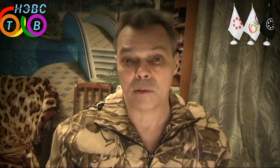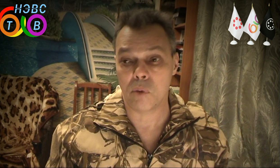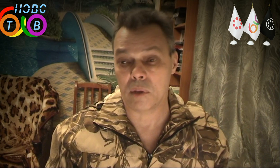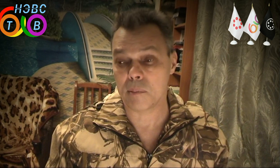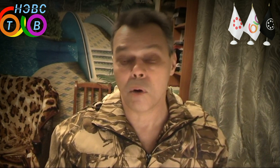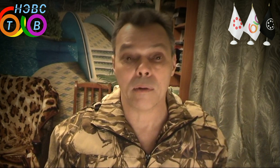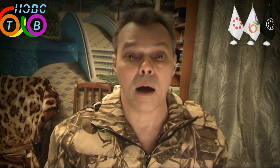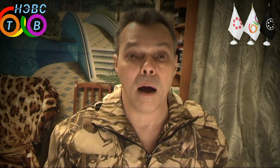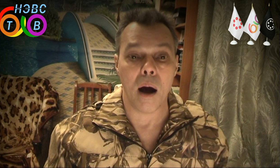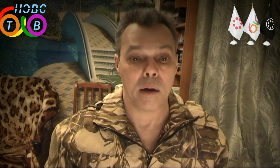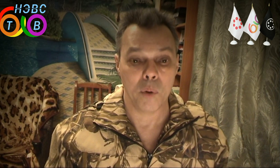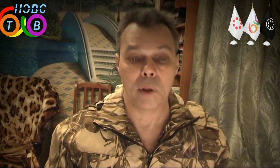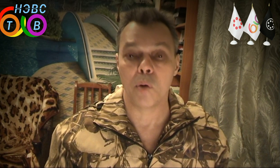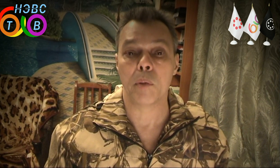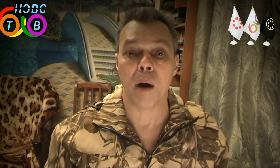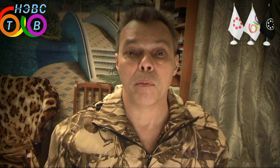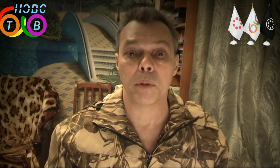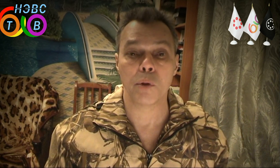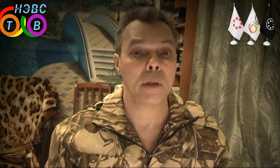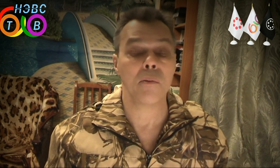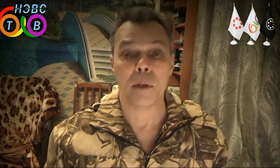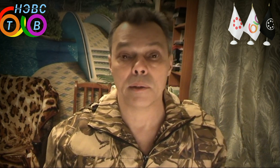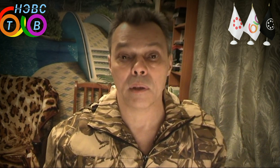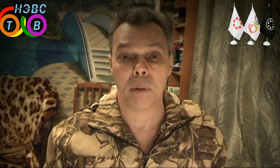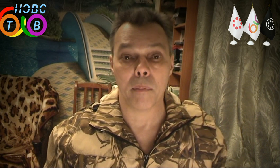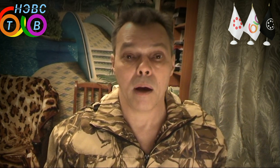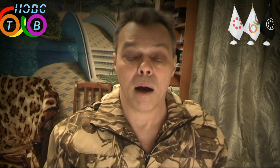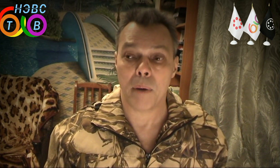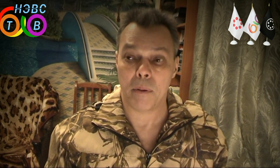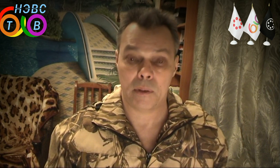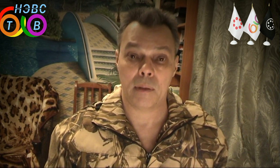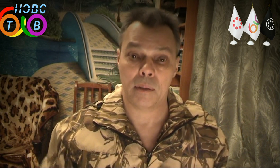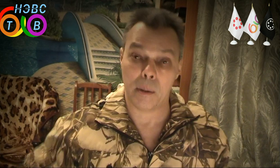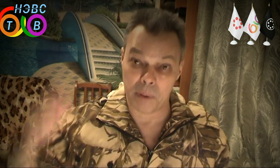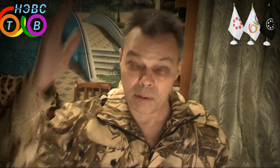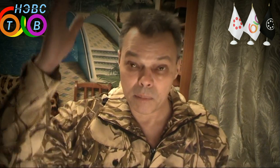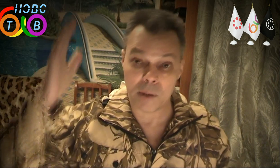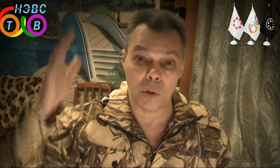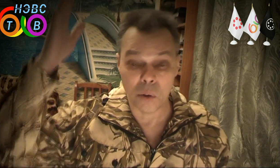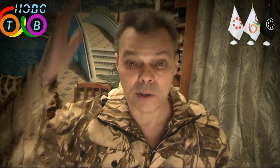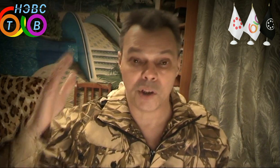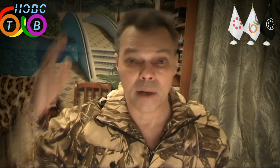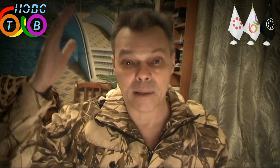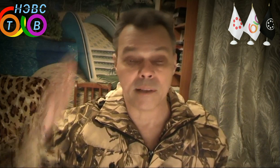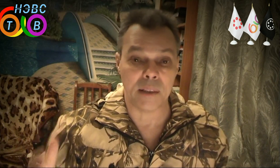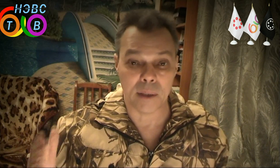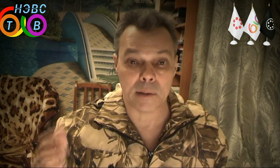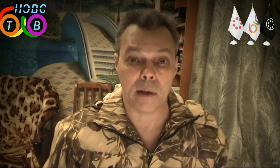развод, размолвка, а ребенок любит папу, потому что это его истинный папа. А папа всегда на первом месте, он начинает активность, да,